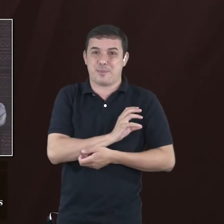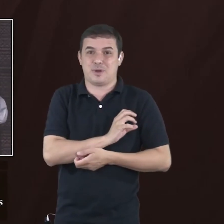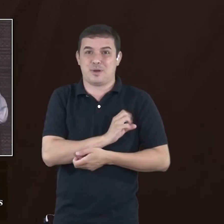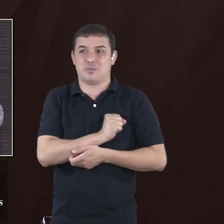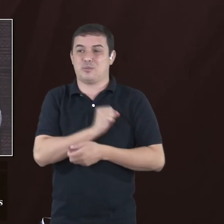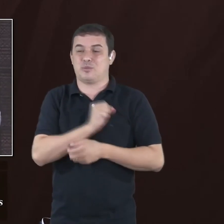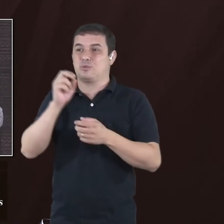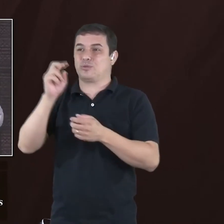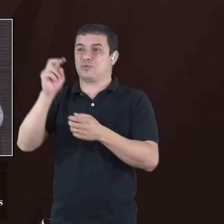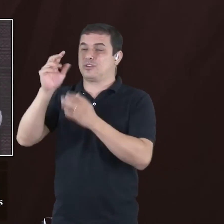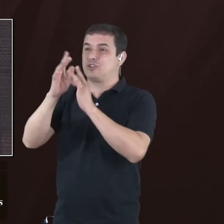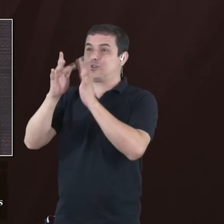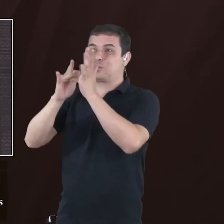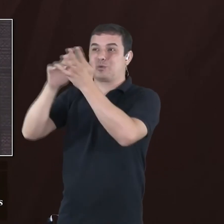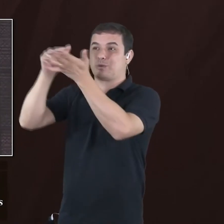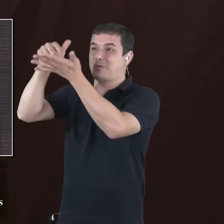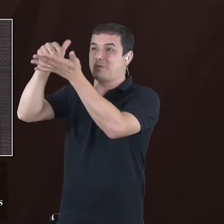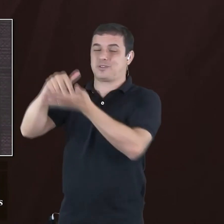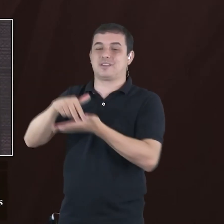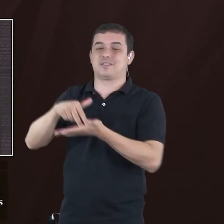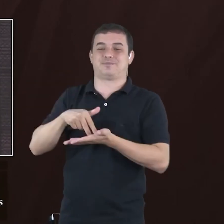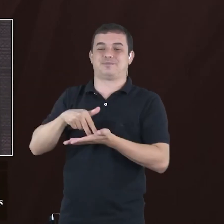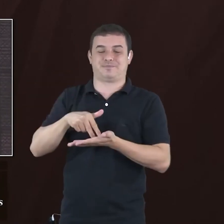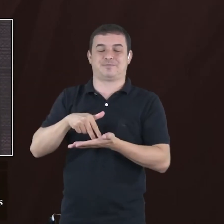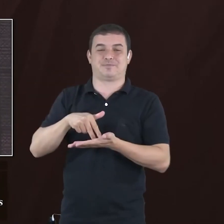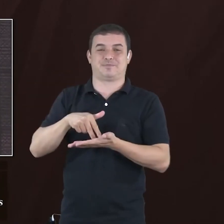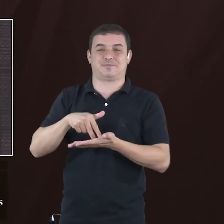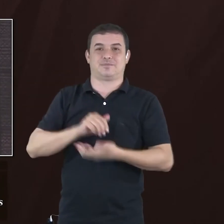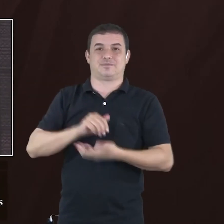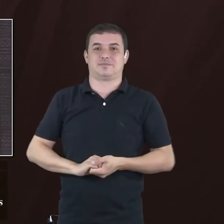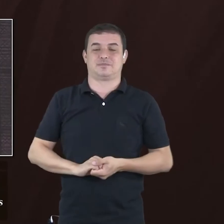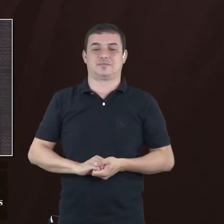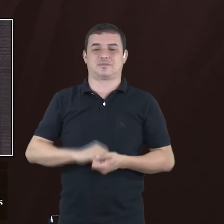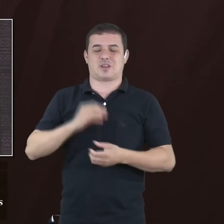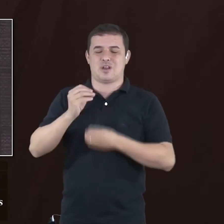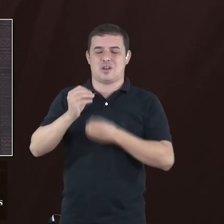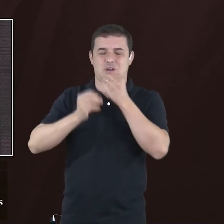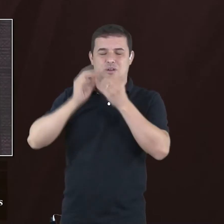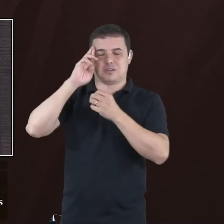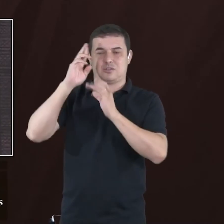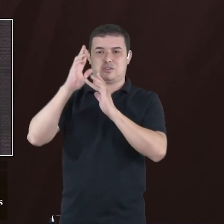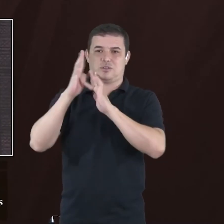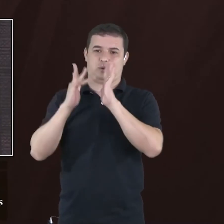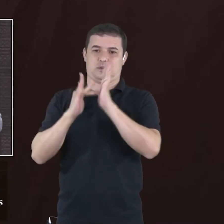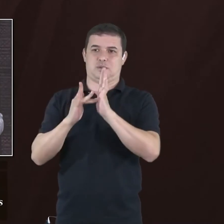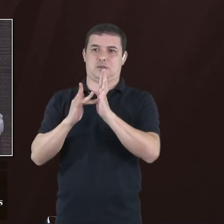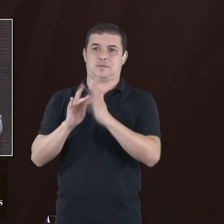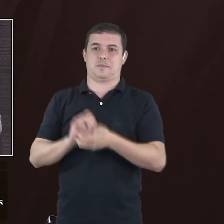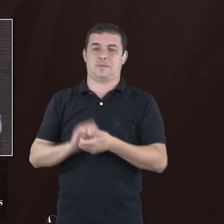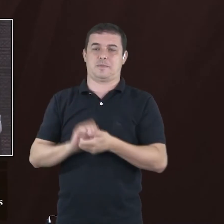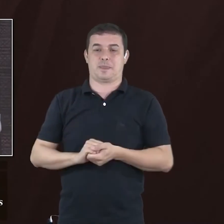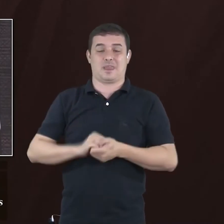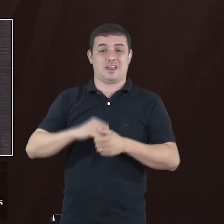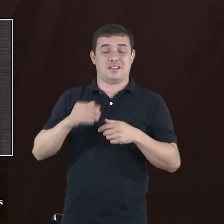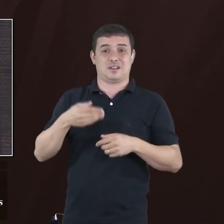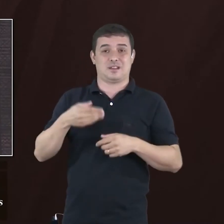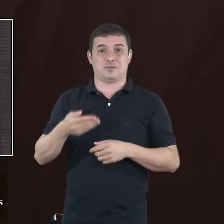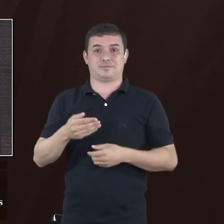daqueles que amam a vinda do Senhor. Ó Senhor Jesus. Portanto,